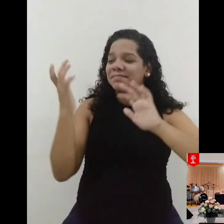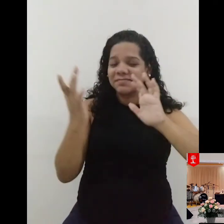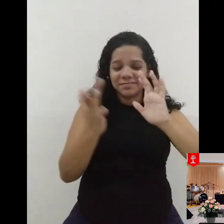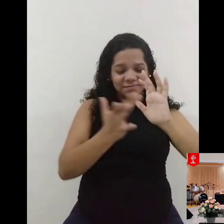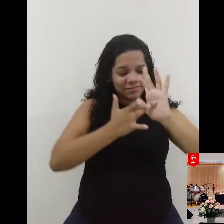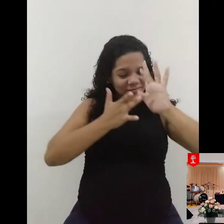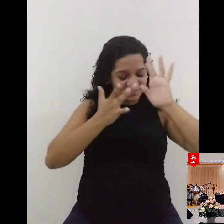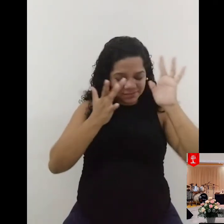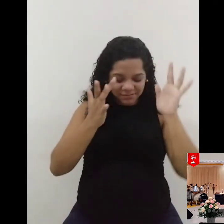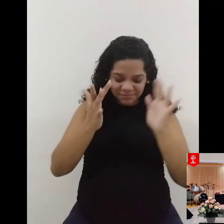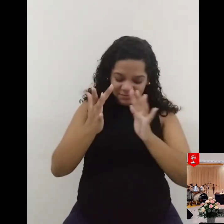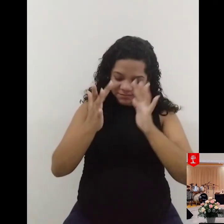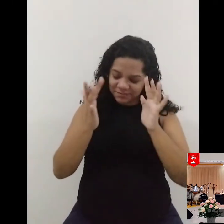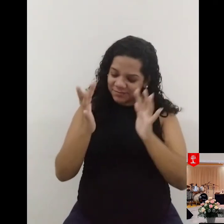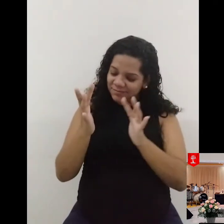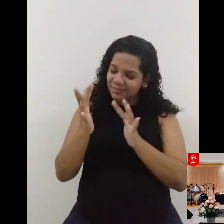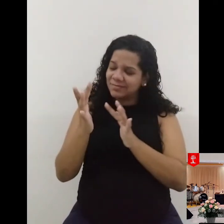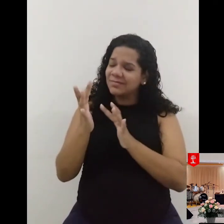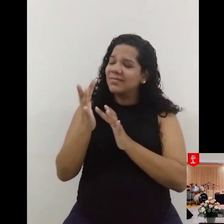Jesus.